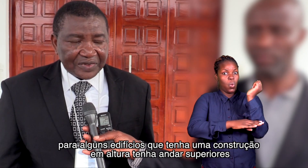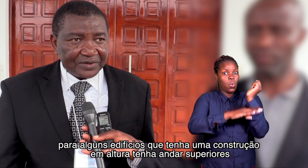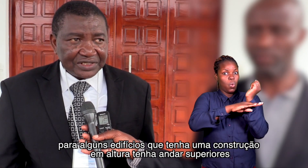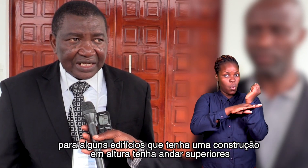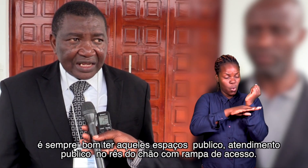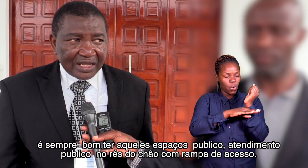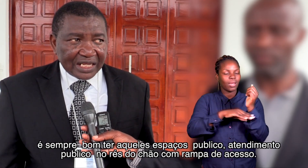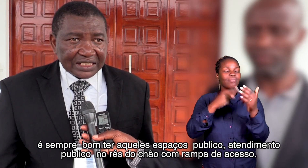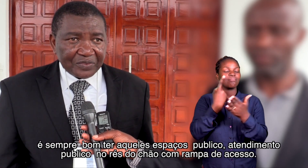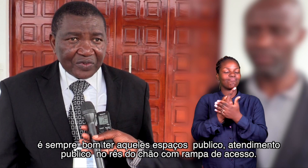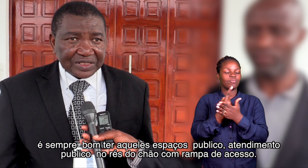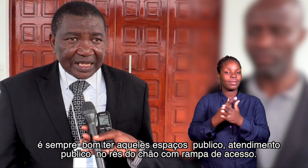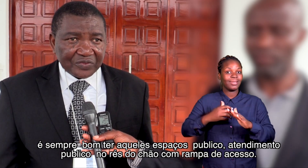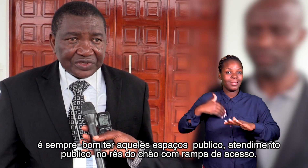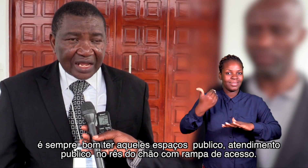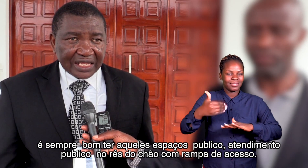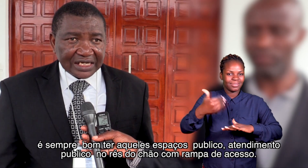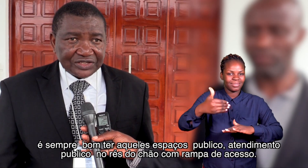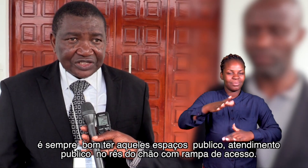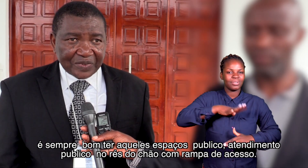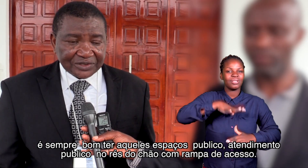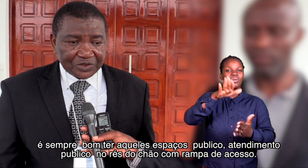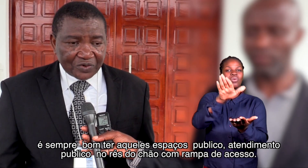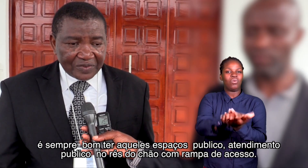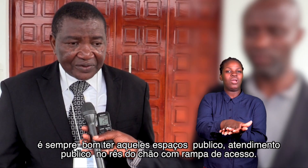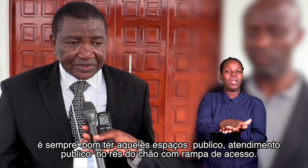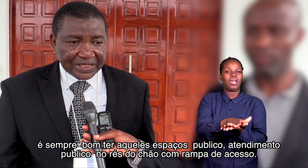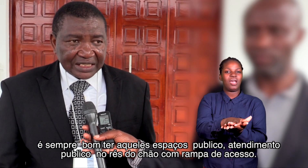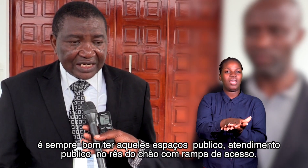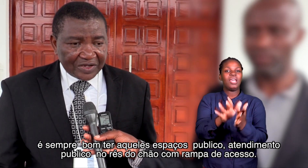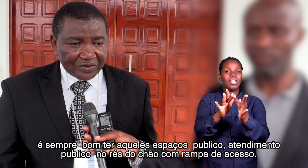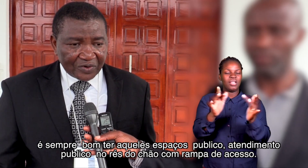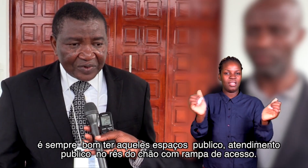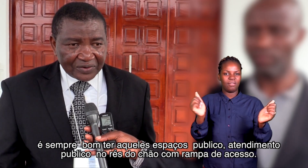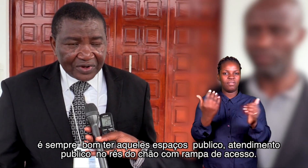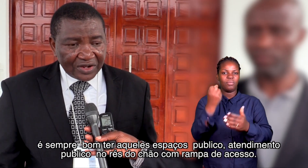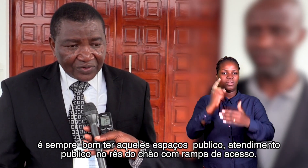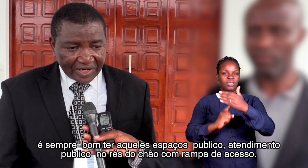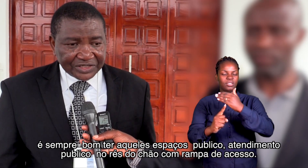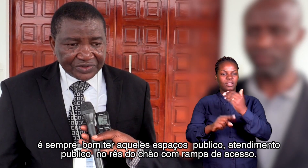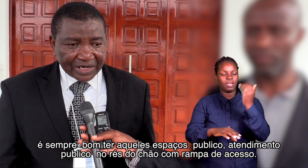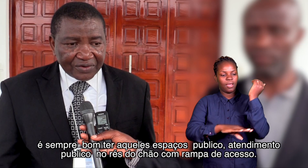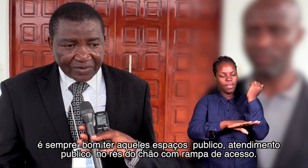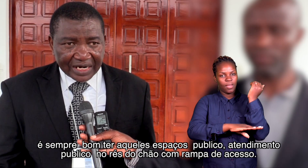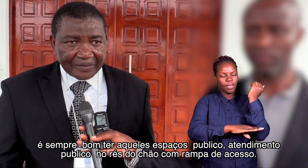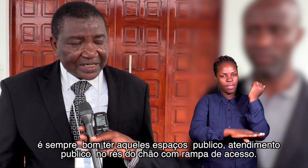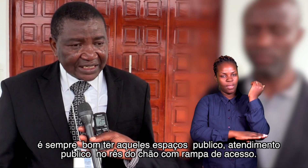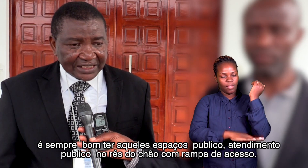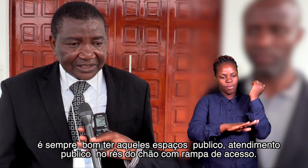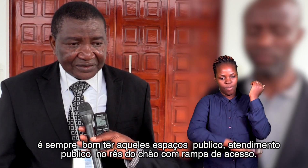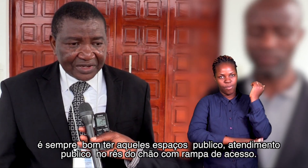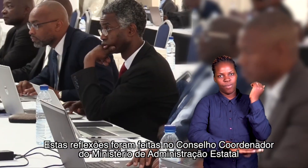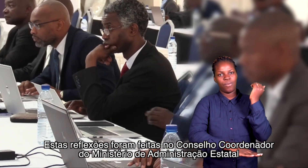andares superiores, é sempre bom termos aqueles espaços públicos, atendimento público, no reis do chão com rampa